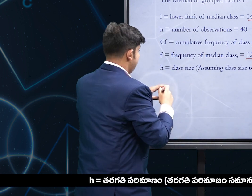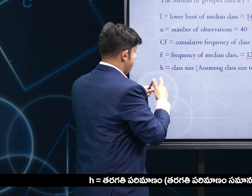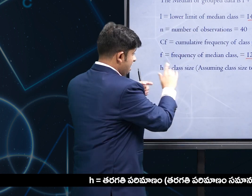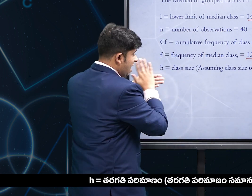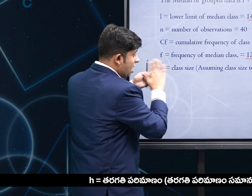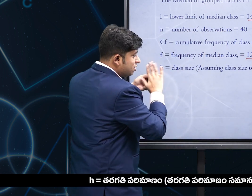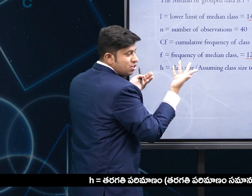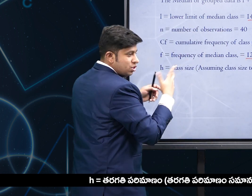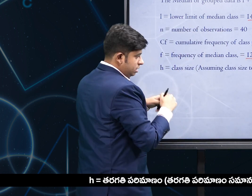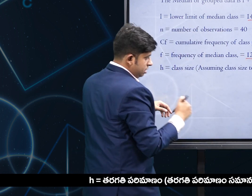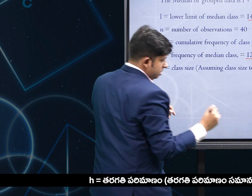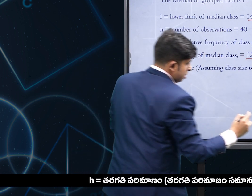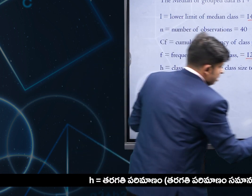H తరగతి